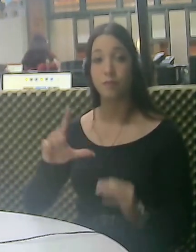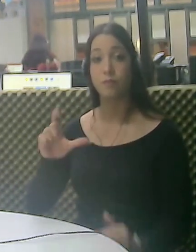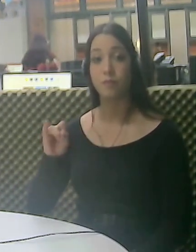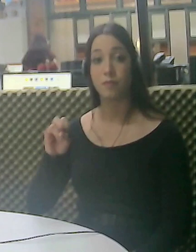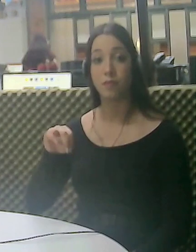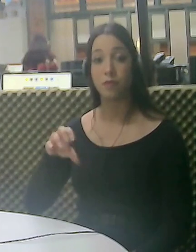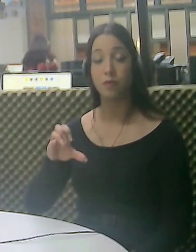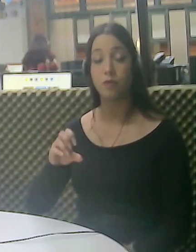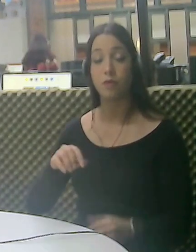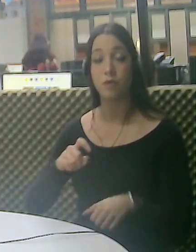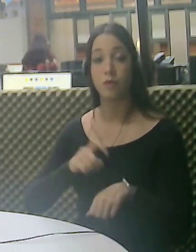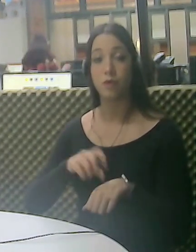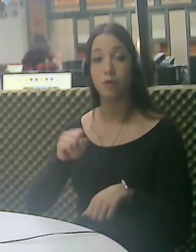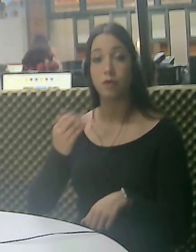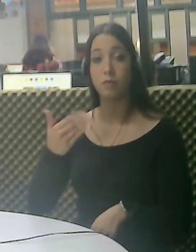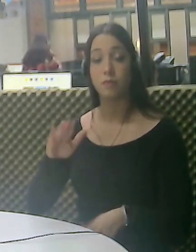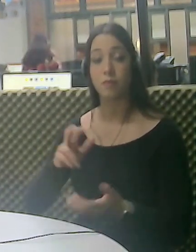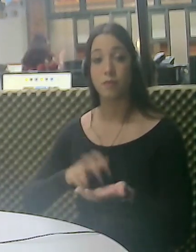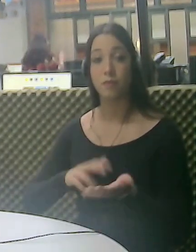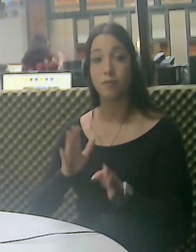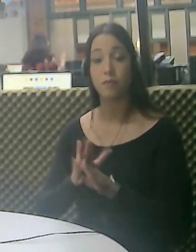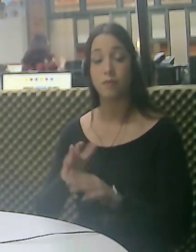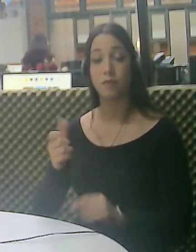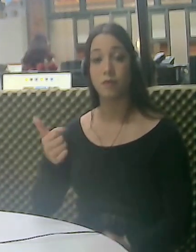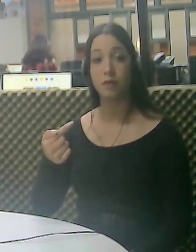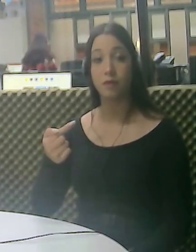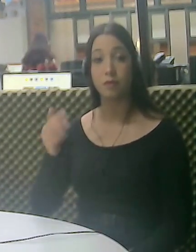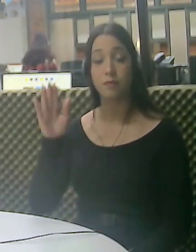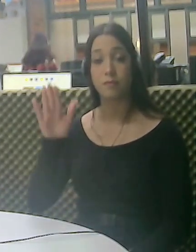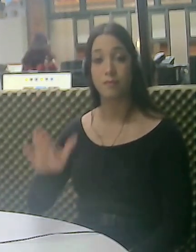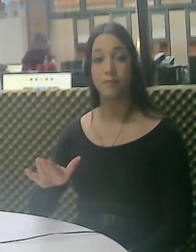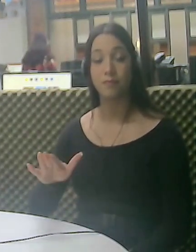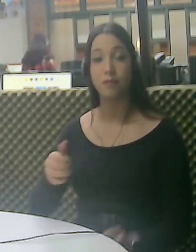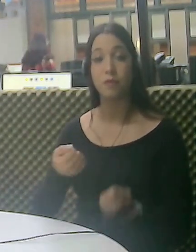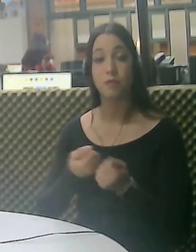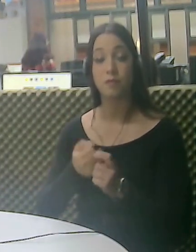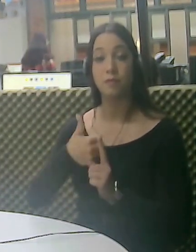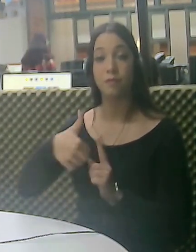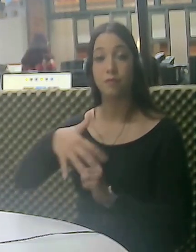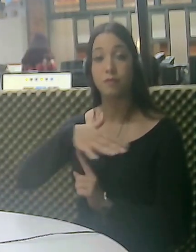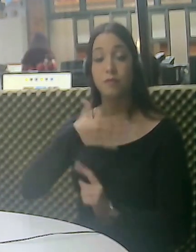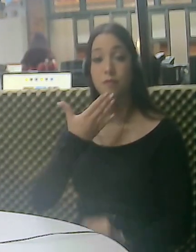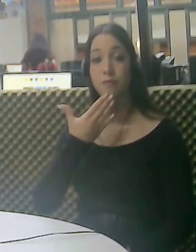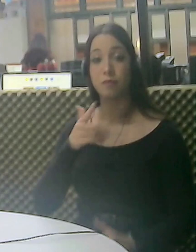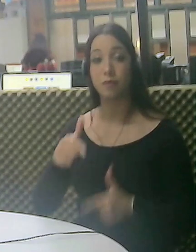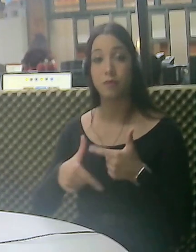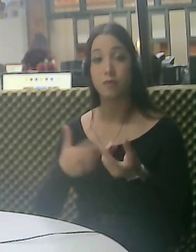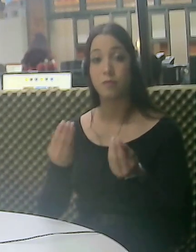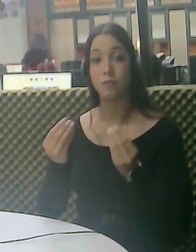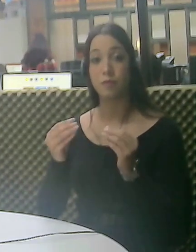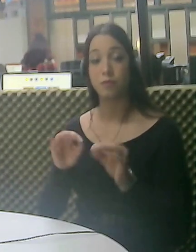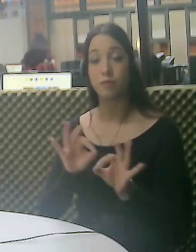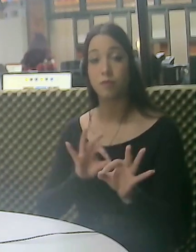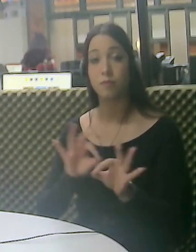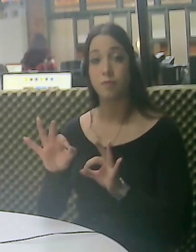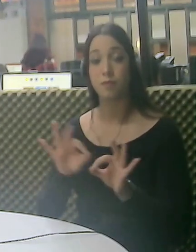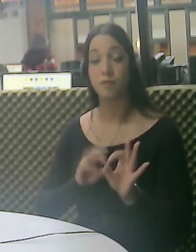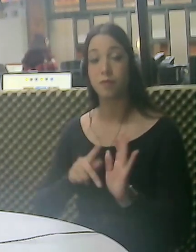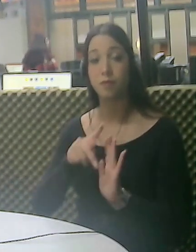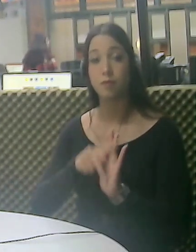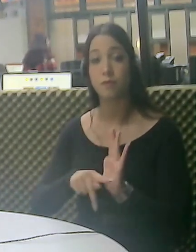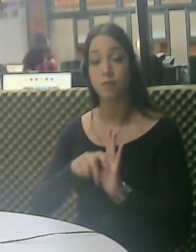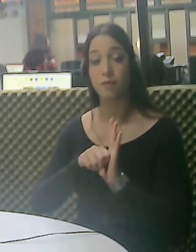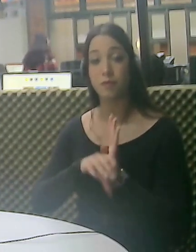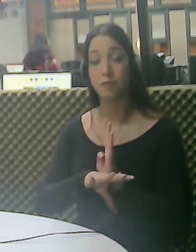das 8h30 da manhã até as 5 da tarde. Pelo Busão Social é possível solicitar inserção em serviços, programas, projetos